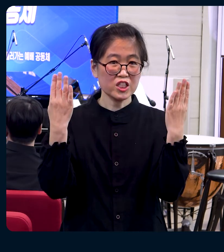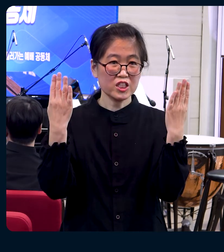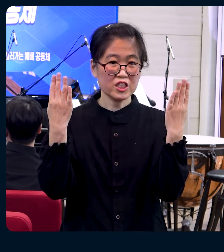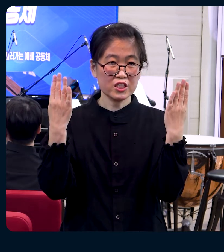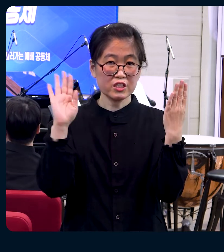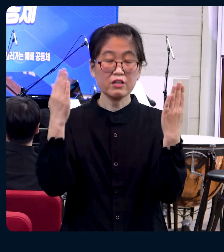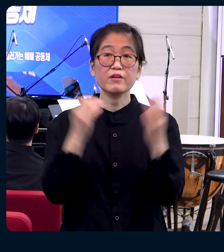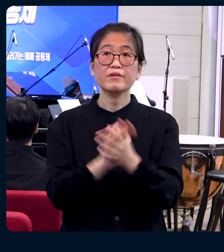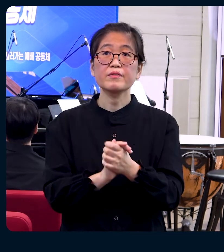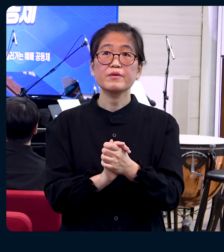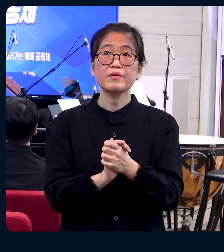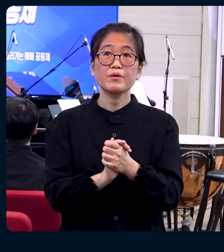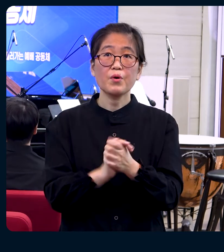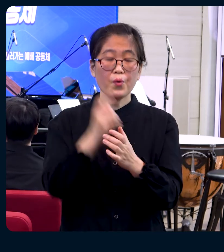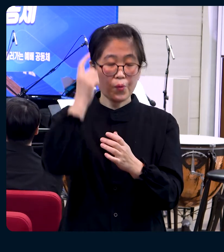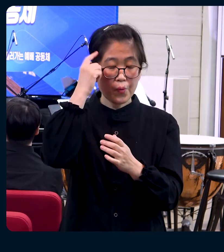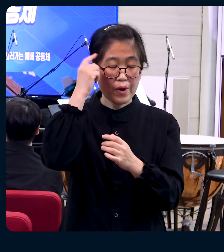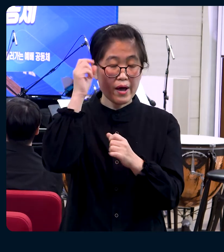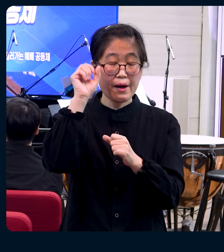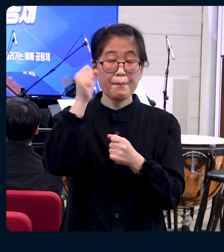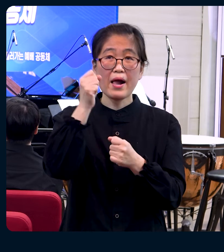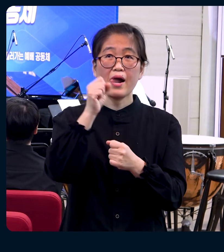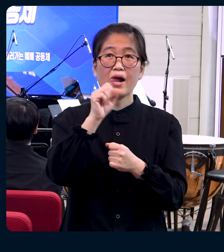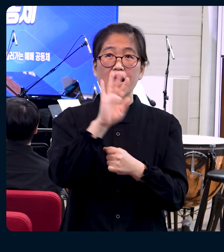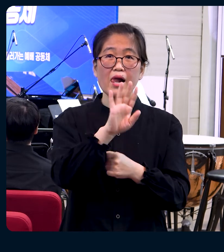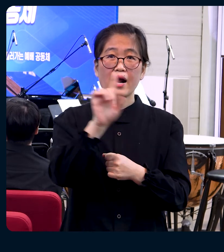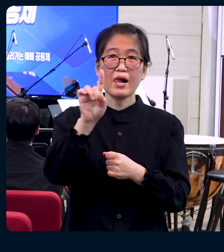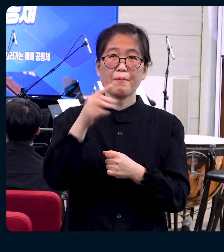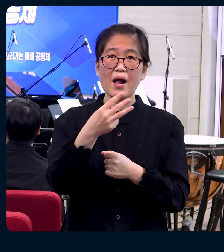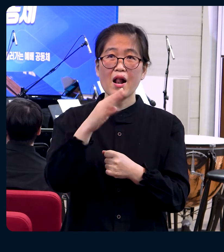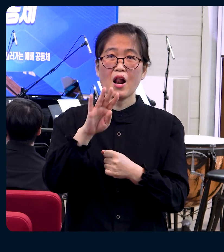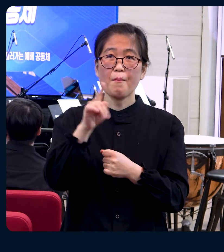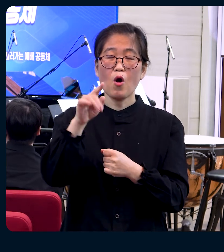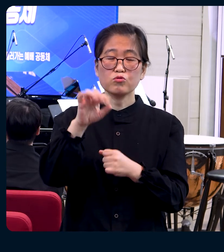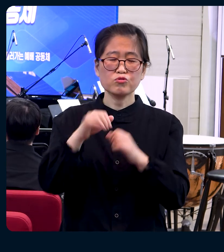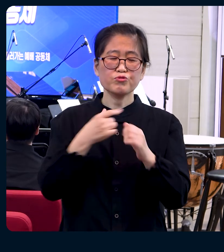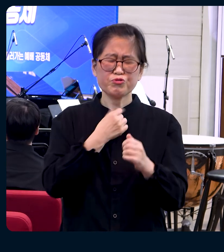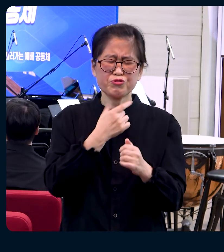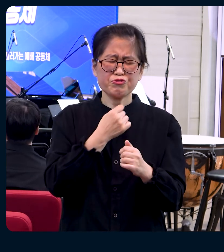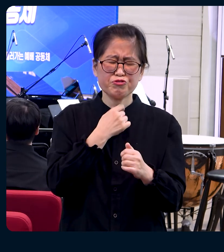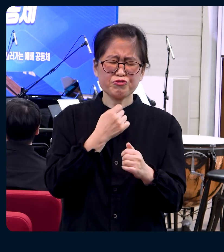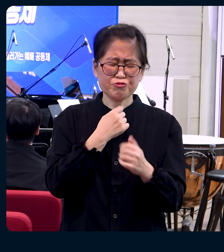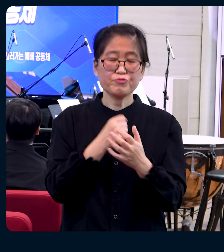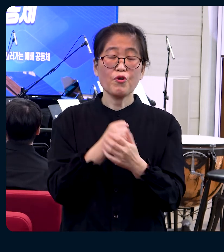대답은 잘 하시네요. 근데 왜 발버둥 치며 사십니까?